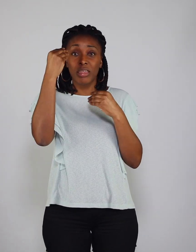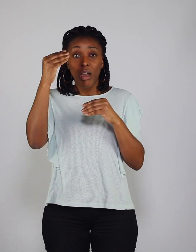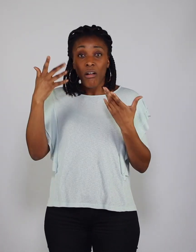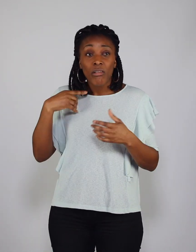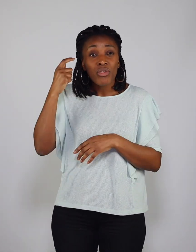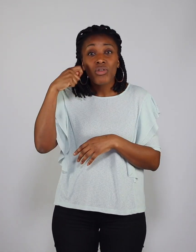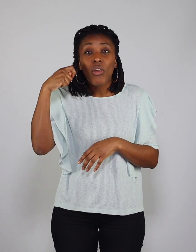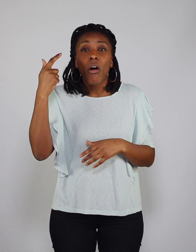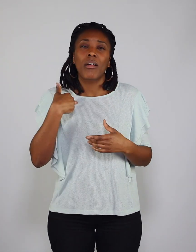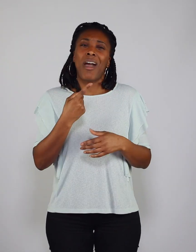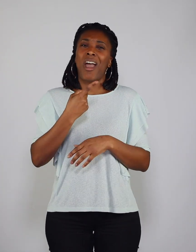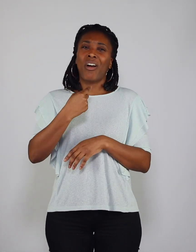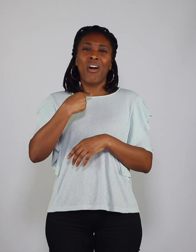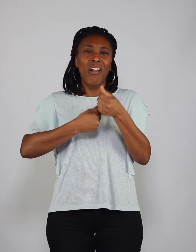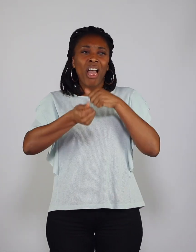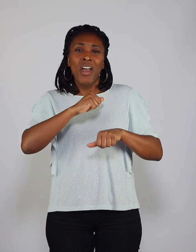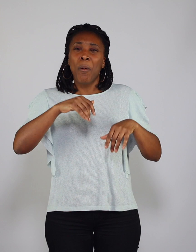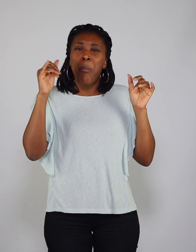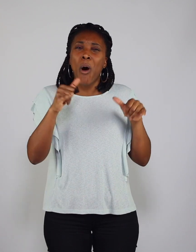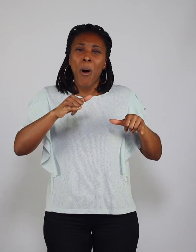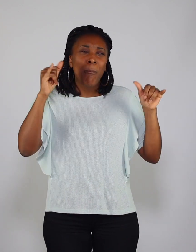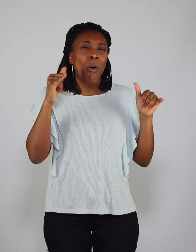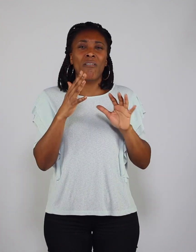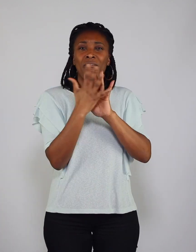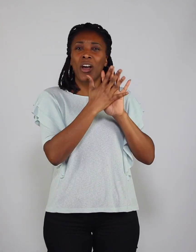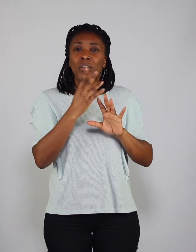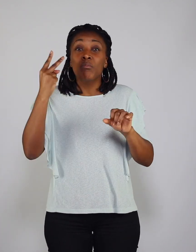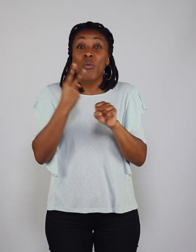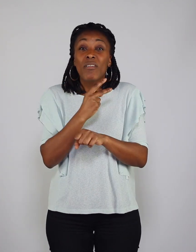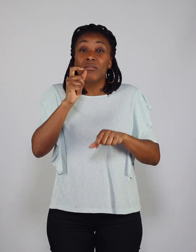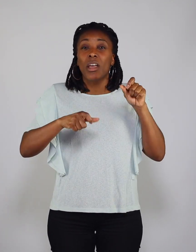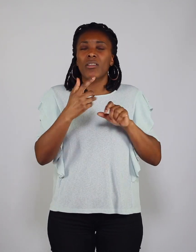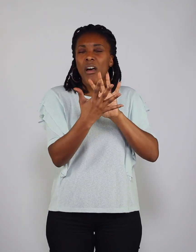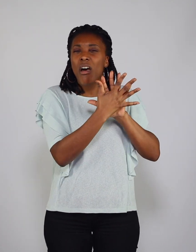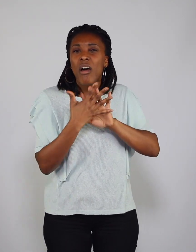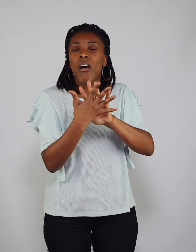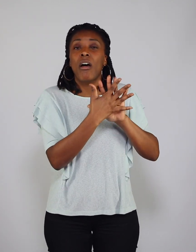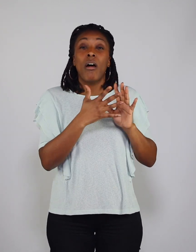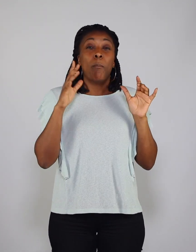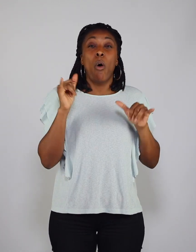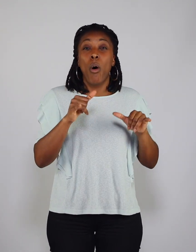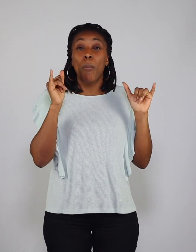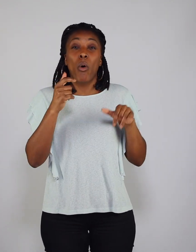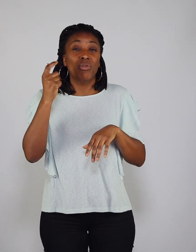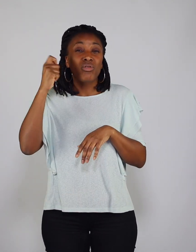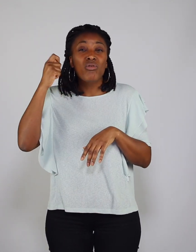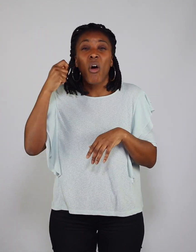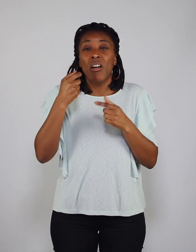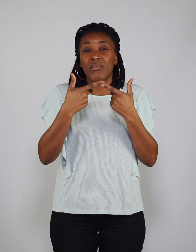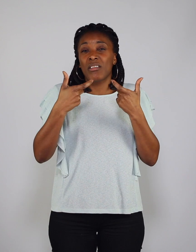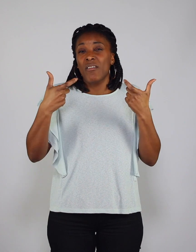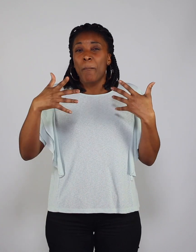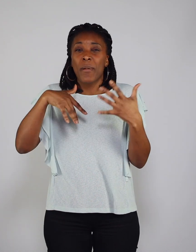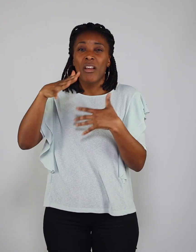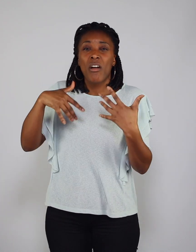la délinquance, dans la drogue, dans l'alcool, dans les soirées. J'ai fréquenté des mauvaises personnes. J'ai commencé à prendre plein de